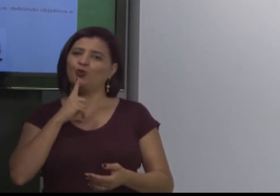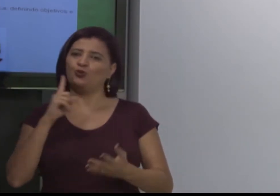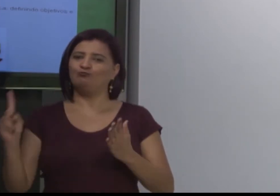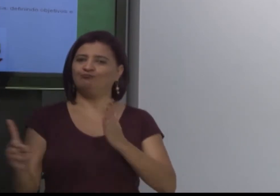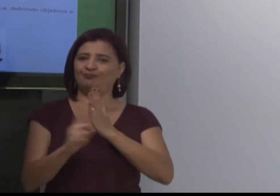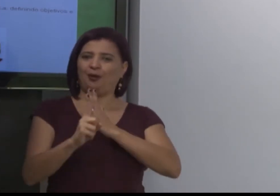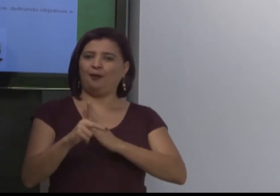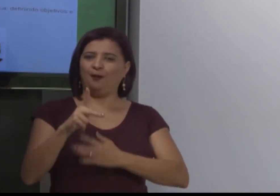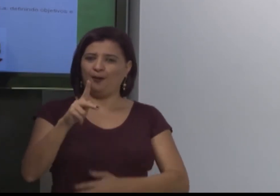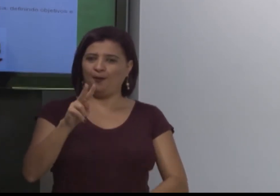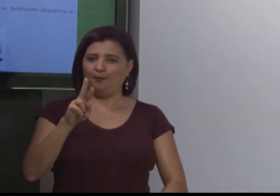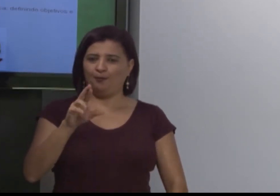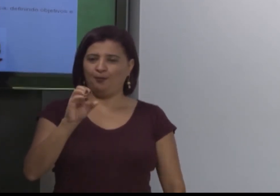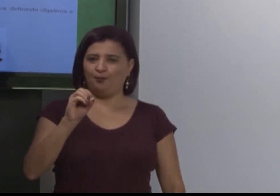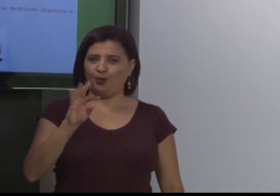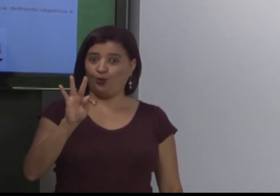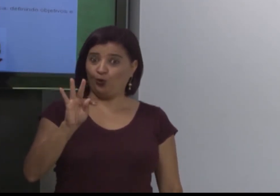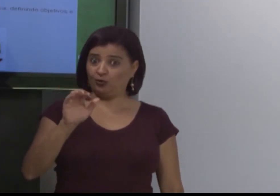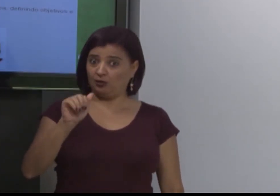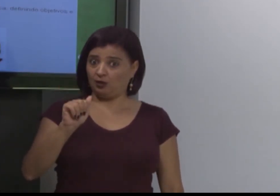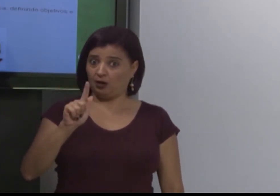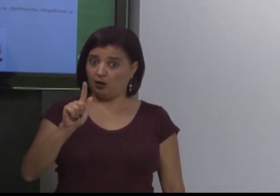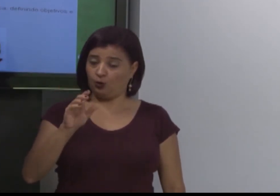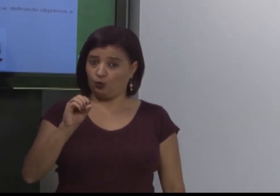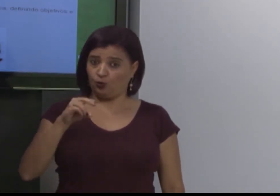dar prioridade ao surdo.